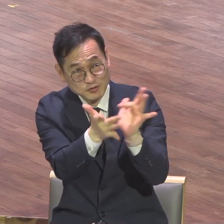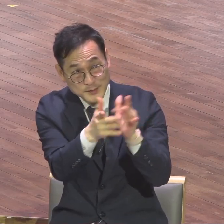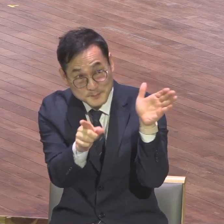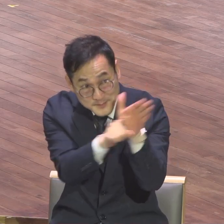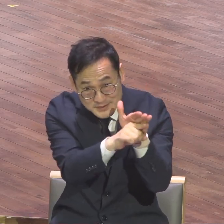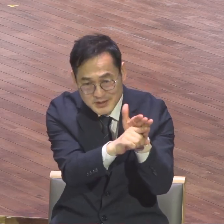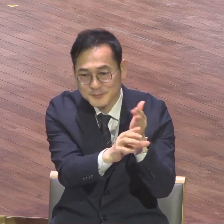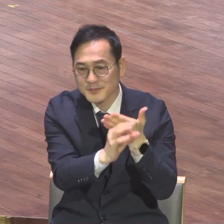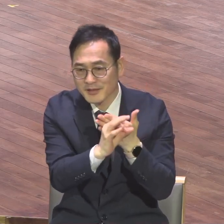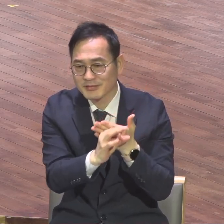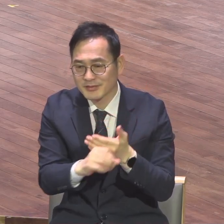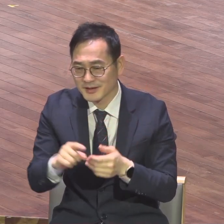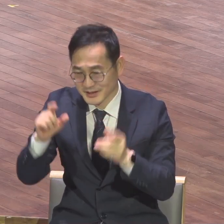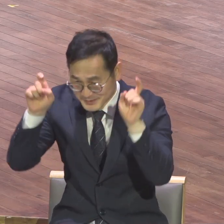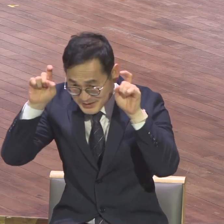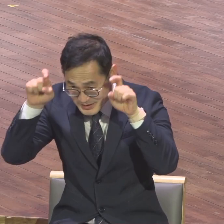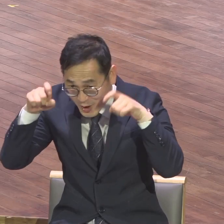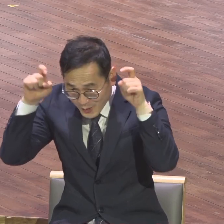양의 피로 하지 아니하고